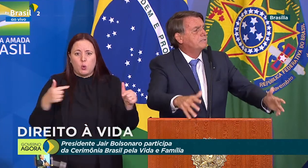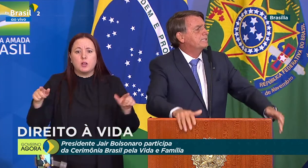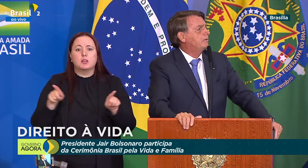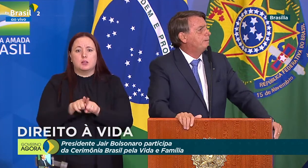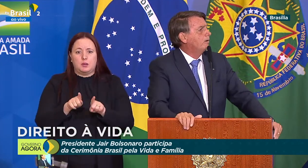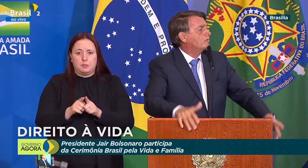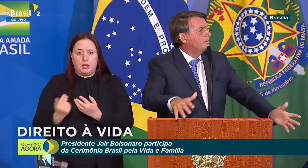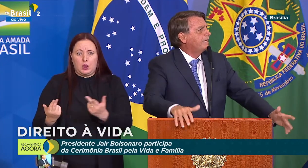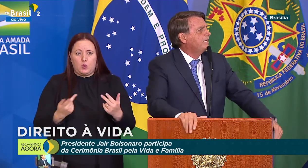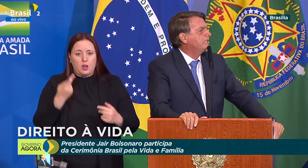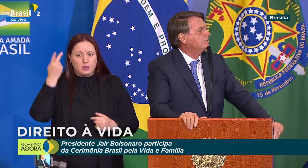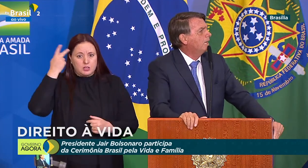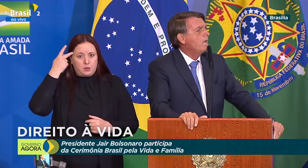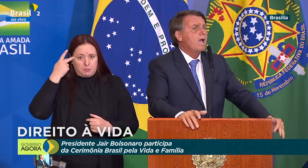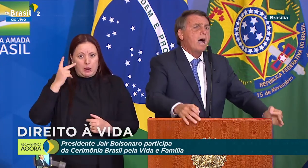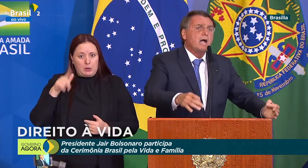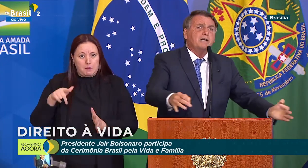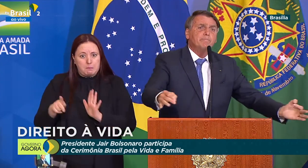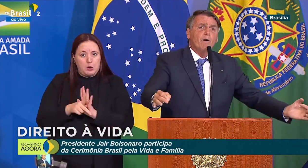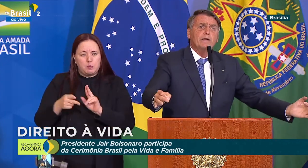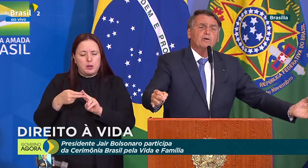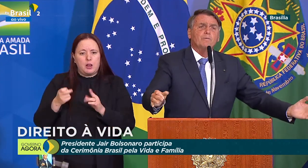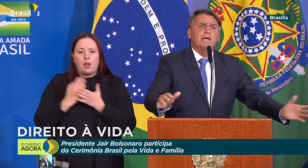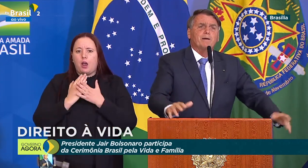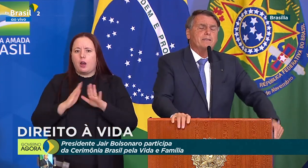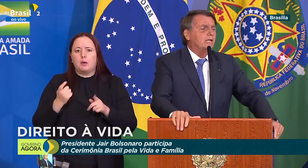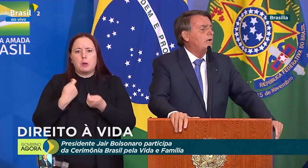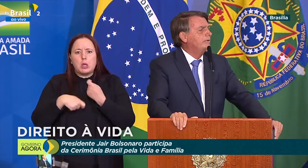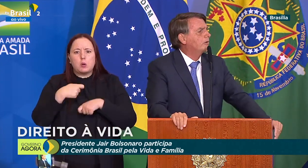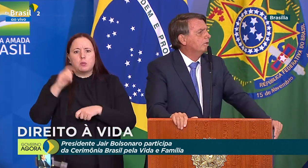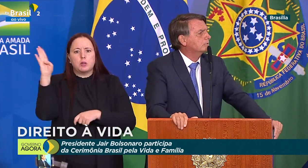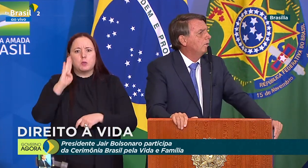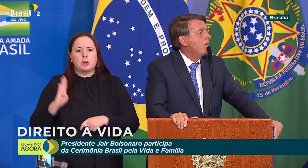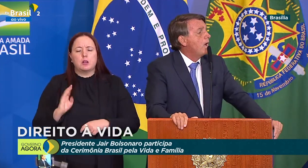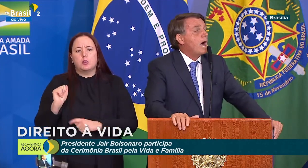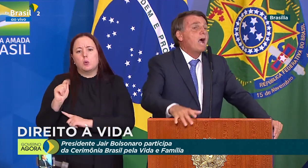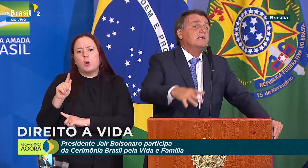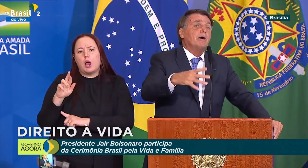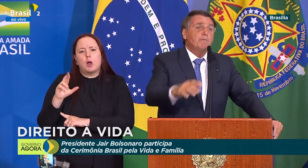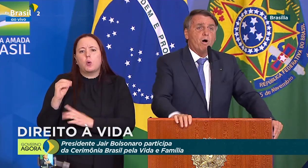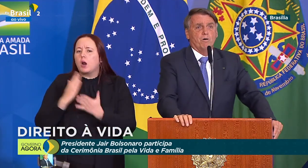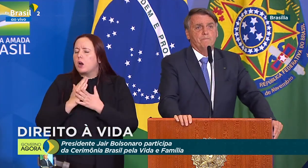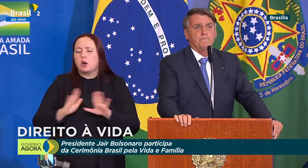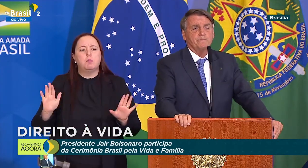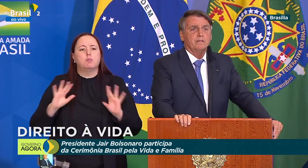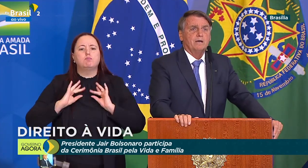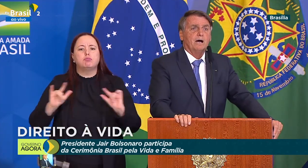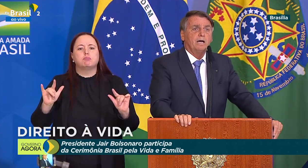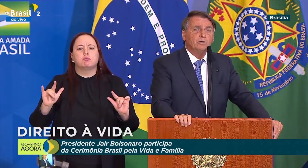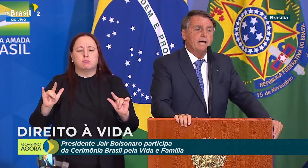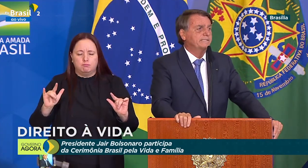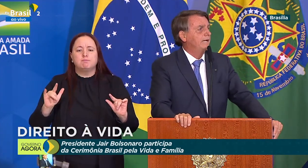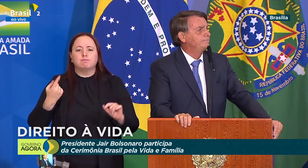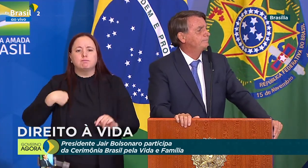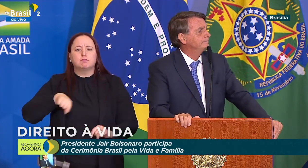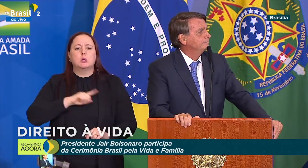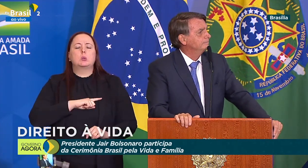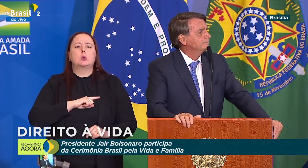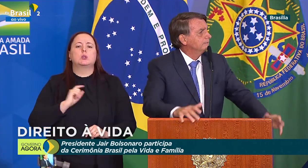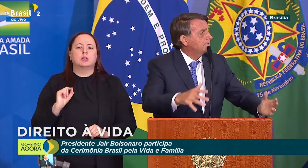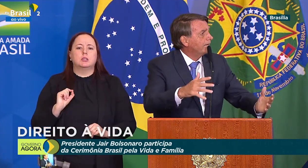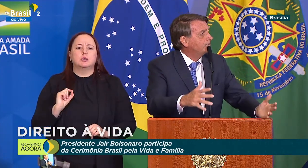também tamanho está São Paulo como Terra indígena acabou economia Brasil do agronegócio acabou a